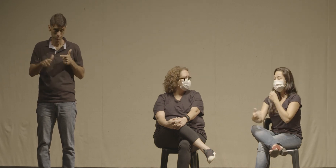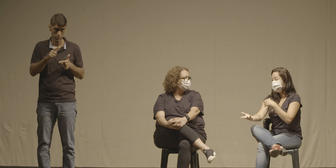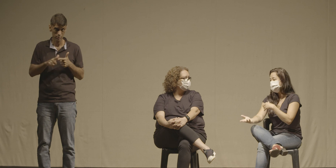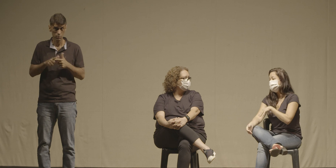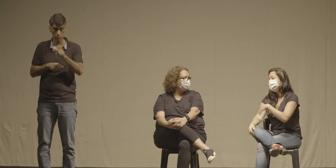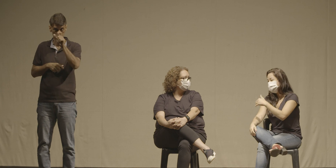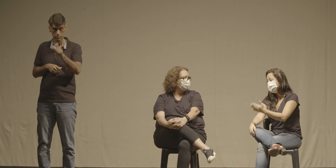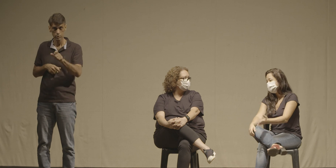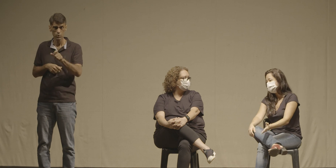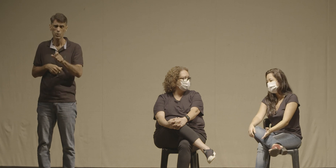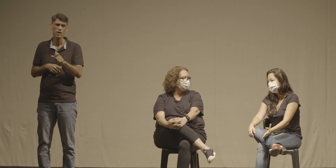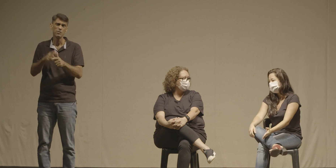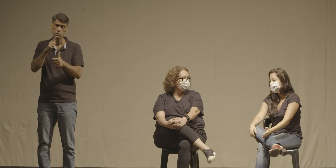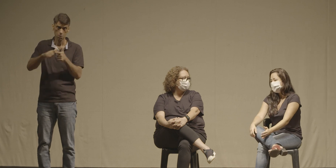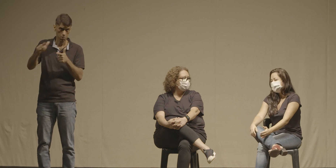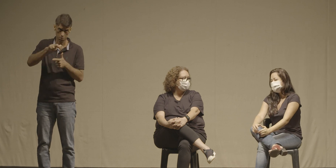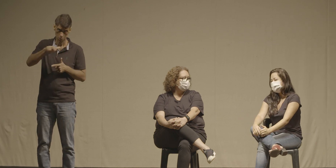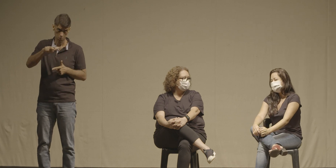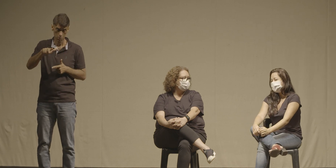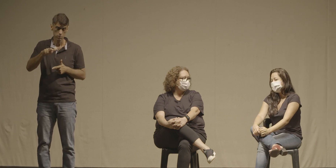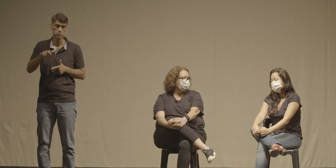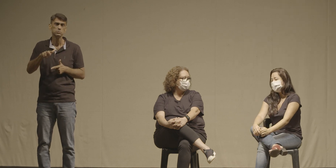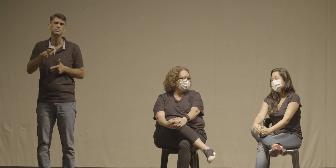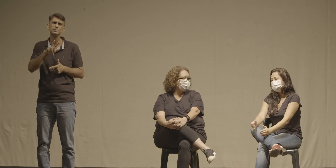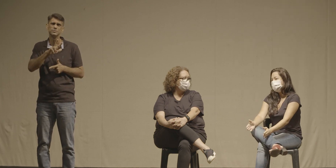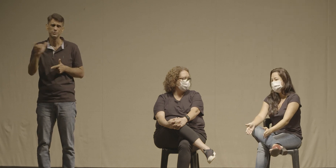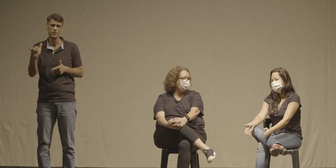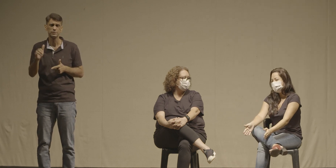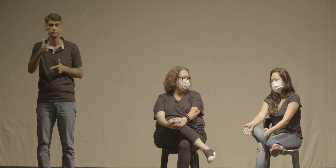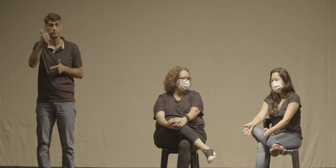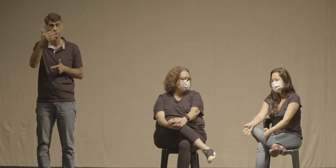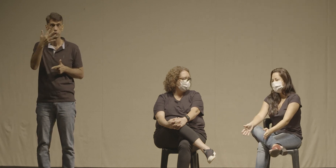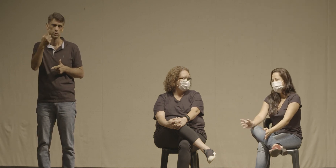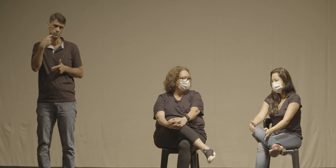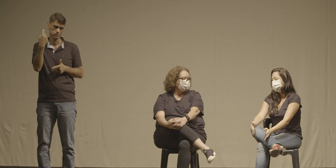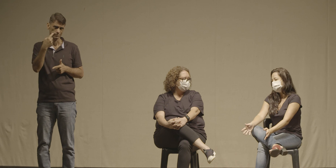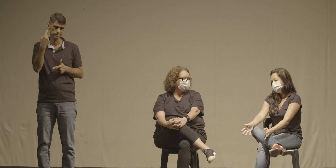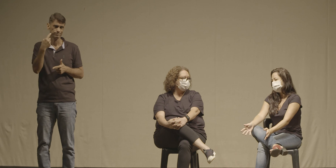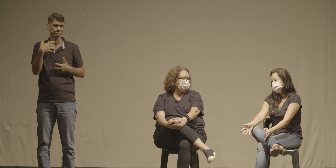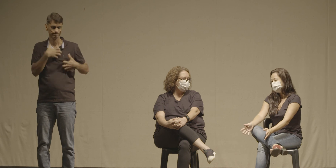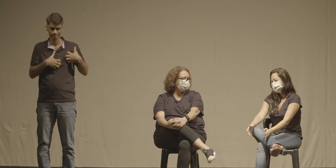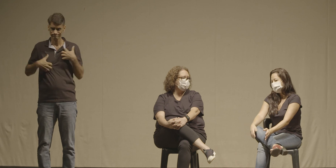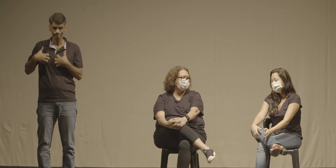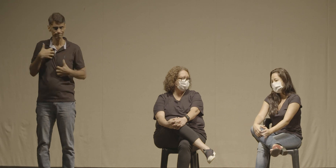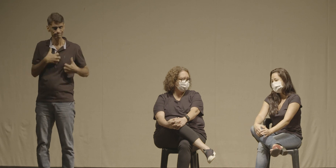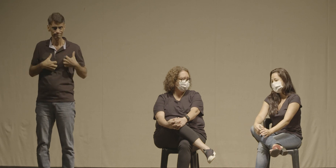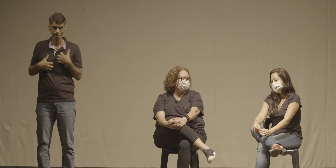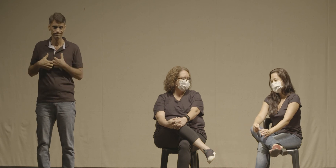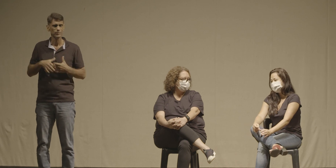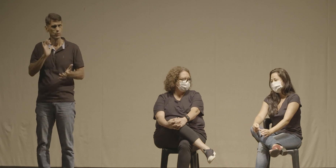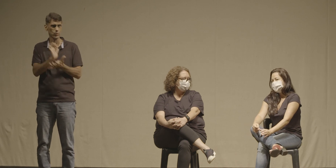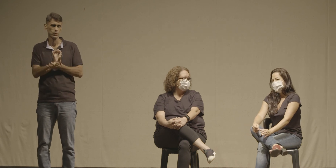com alguém que às vezes nem é um problema, que você vai colocar 14 horas de desconforto para